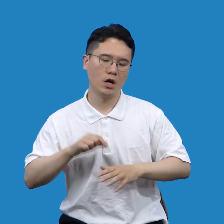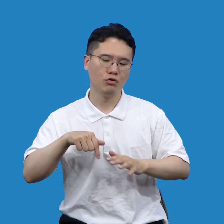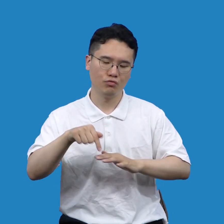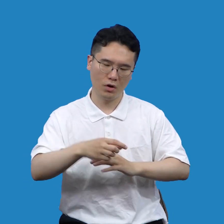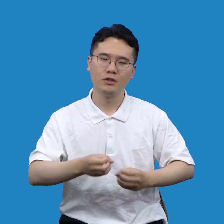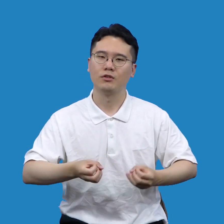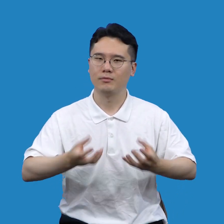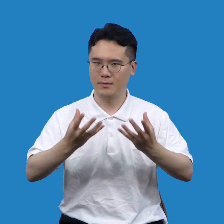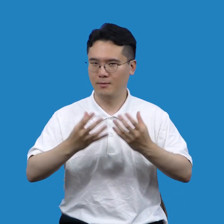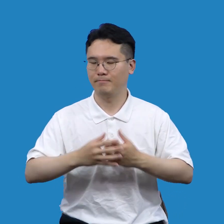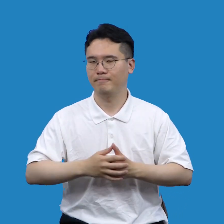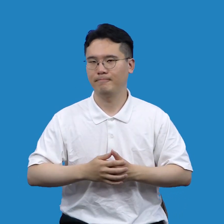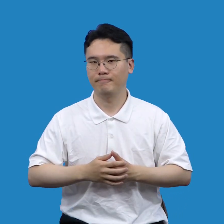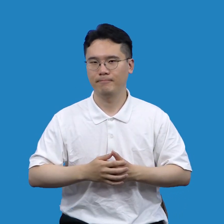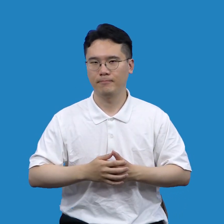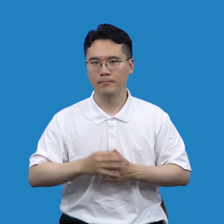사건입니다.